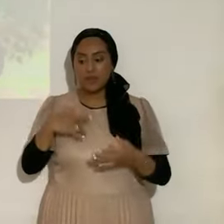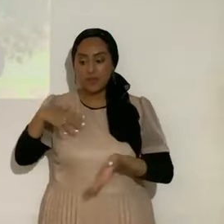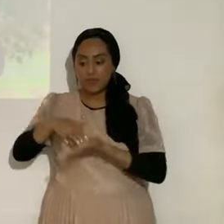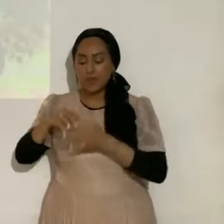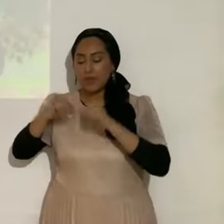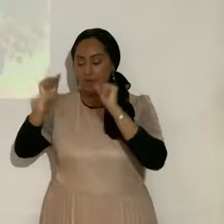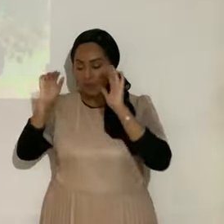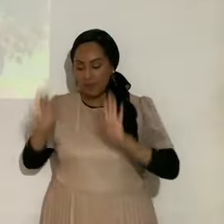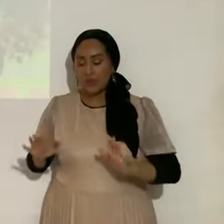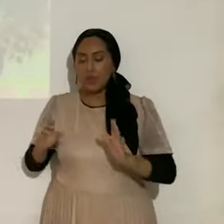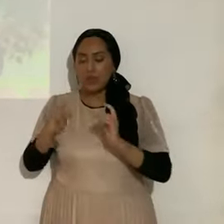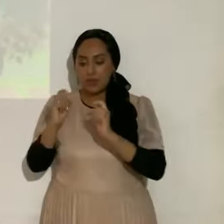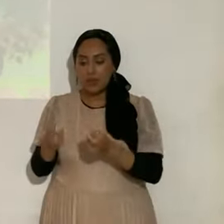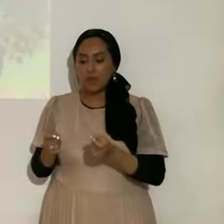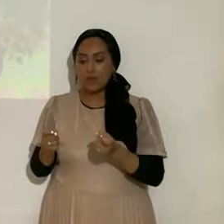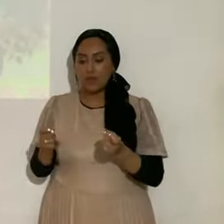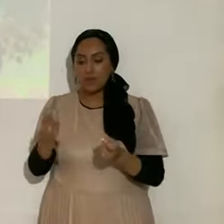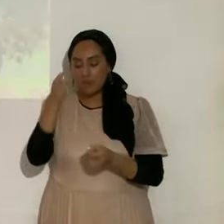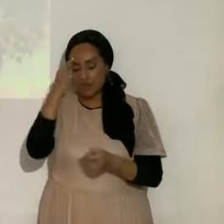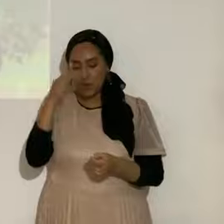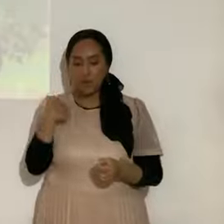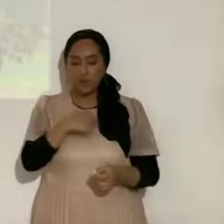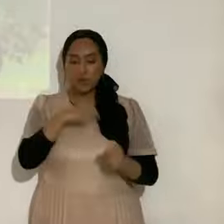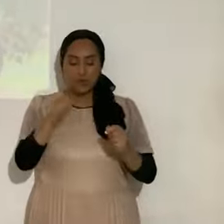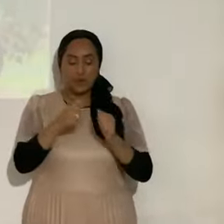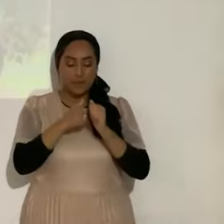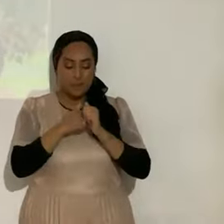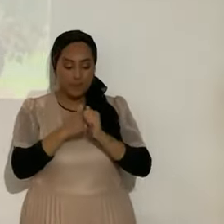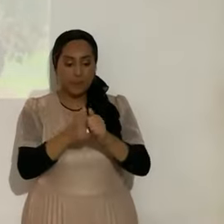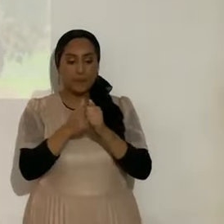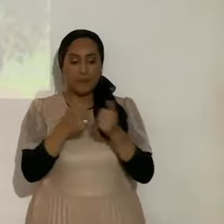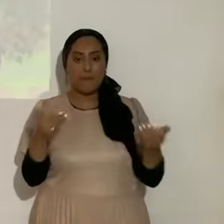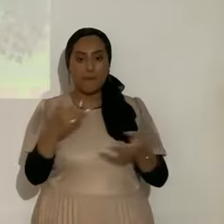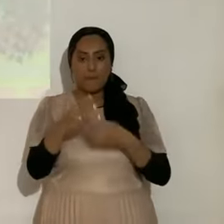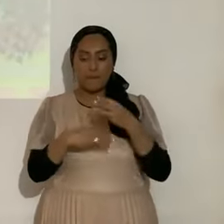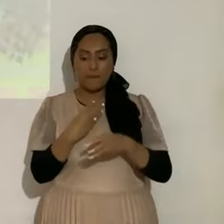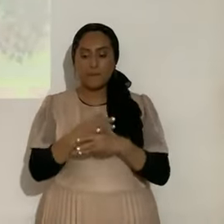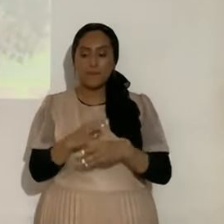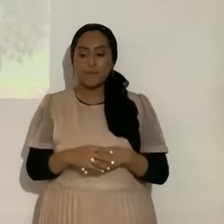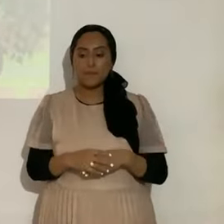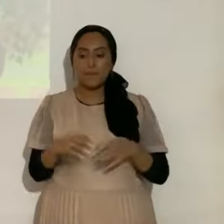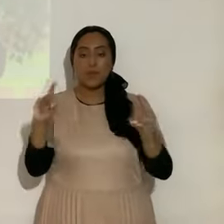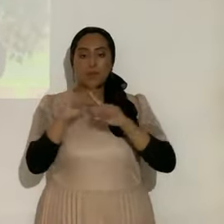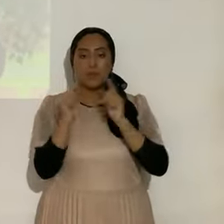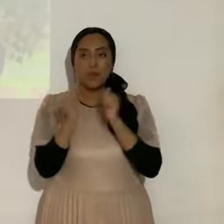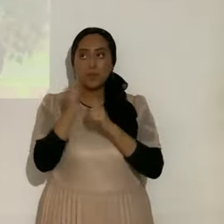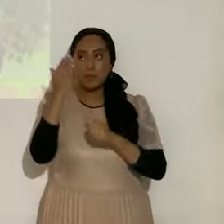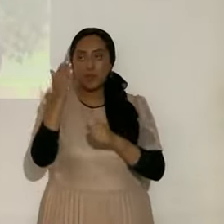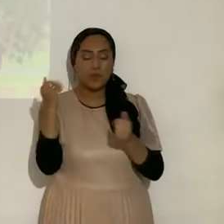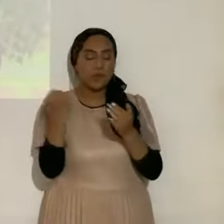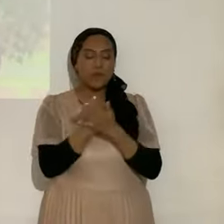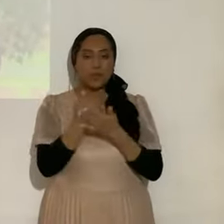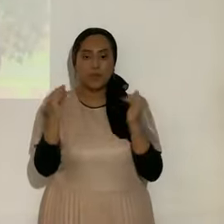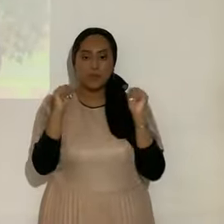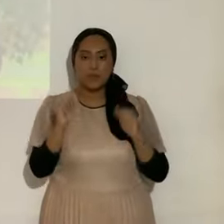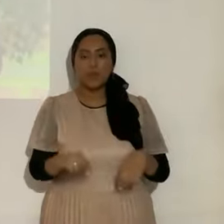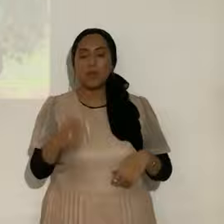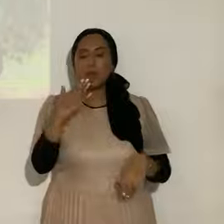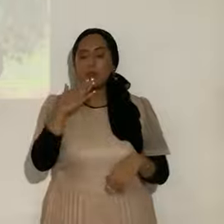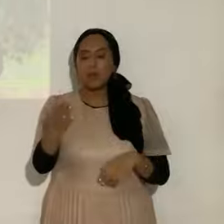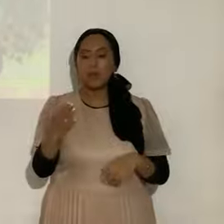Bendícelo y dale dones y bendiciones para que podamos seguir caminando en este mundo hostil. Pero contigo todo será posible. Toda